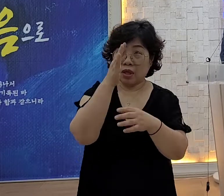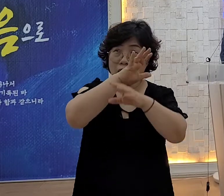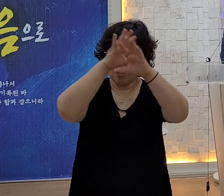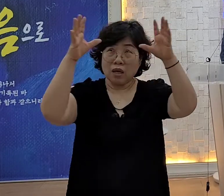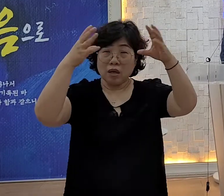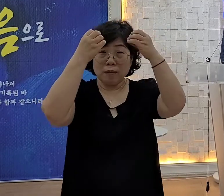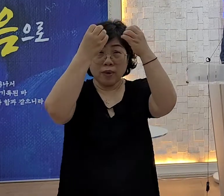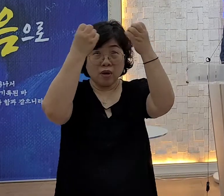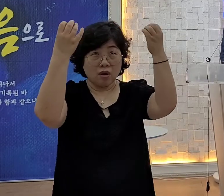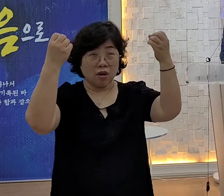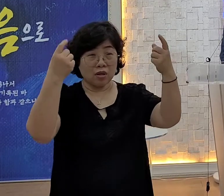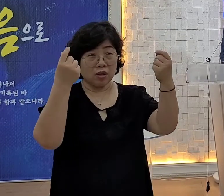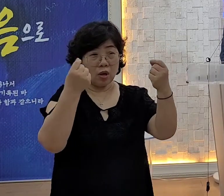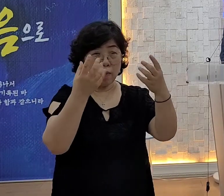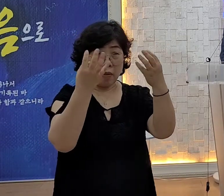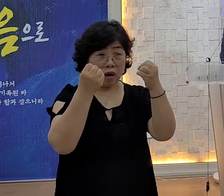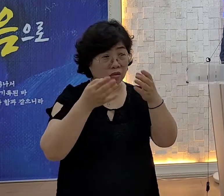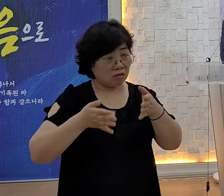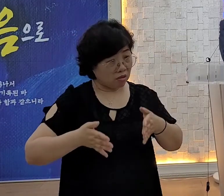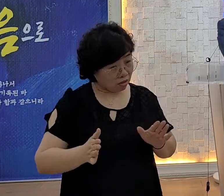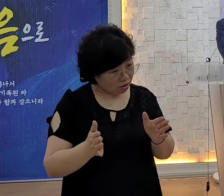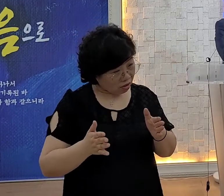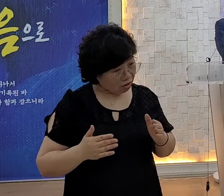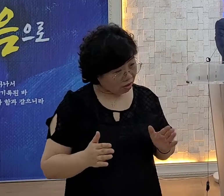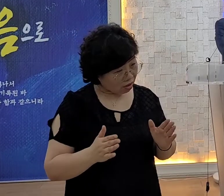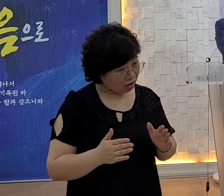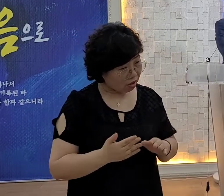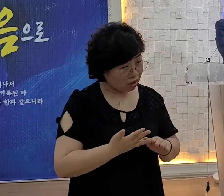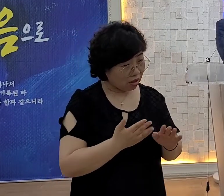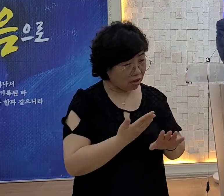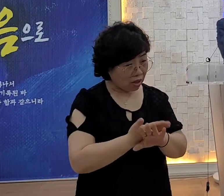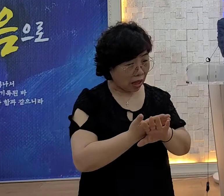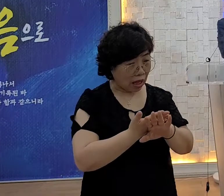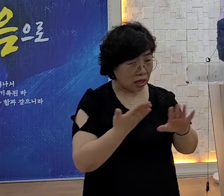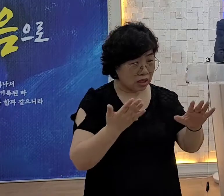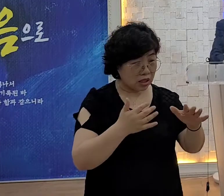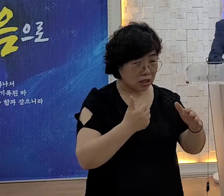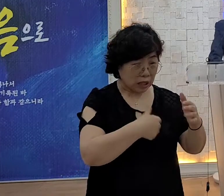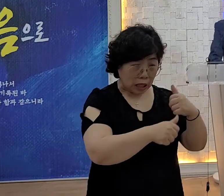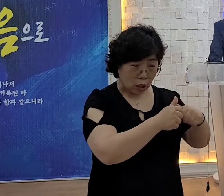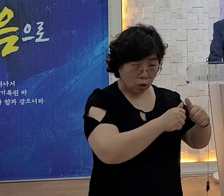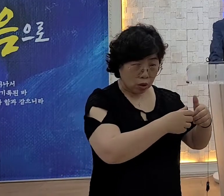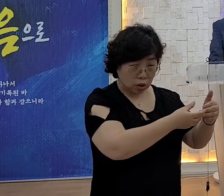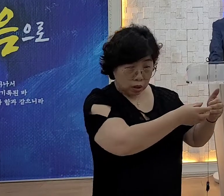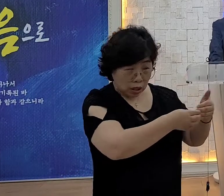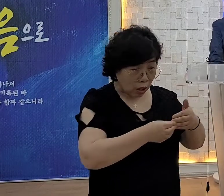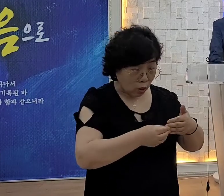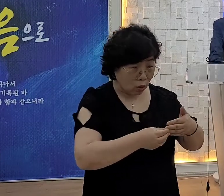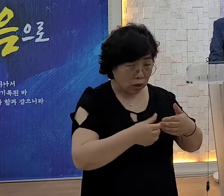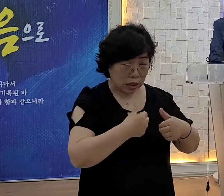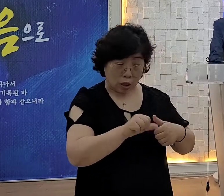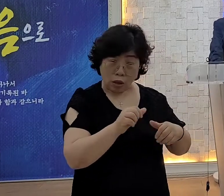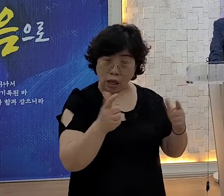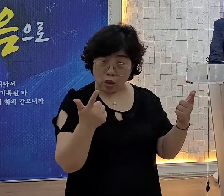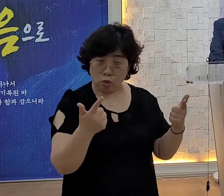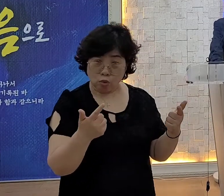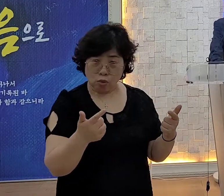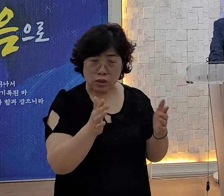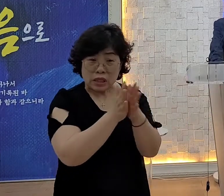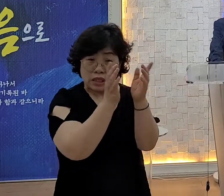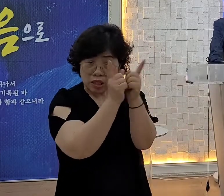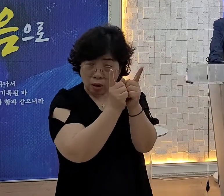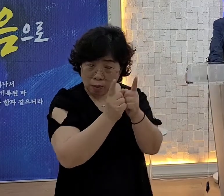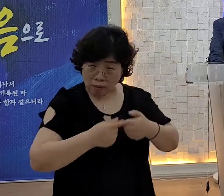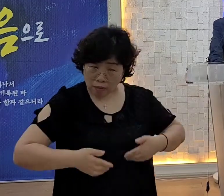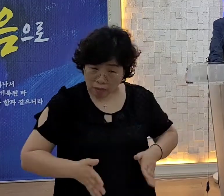같이 많은 이 자손이다. 딴 집이 아니고 네 씨에서 난다. 막 그런. 근데 이 말 듣고 아브라함이